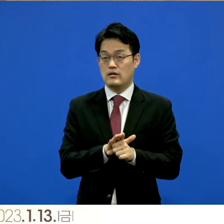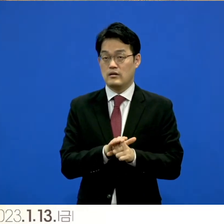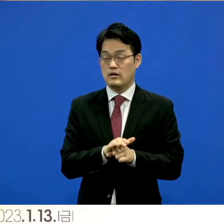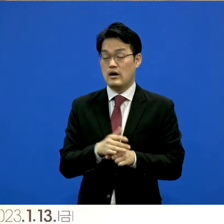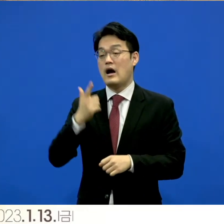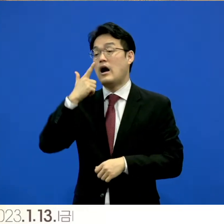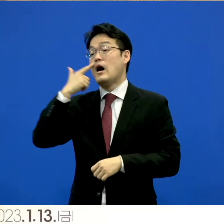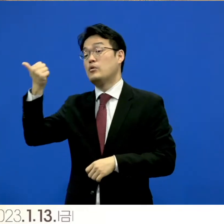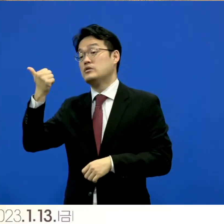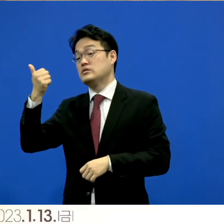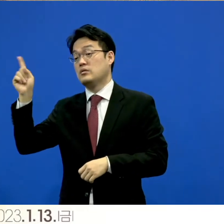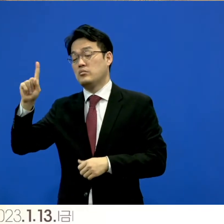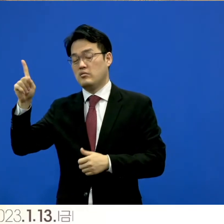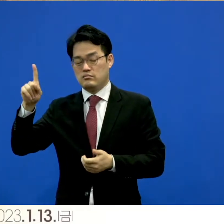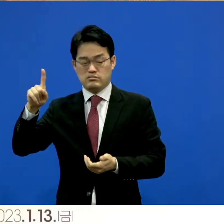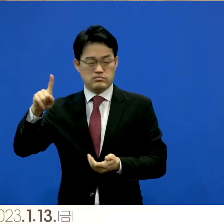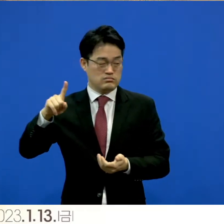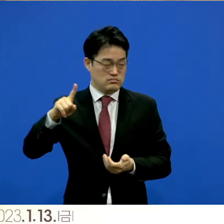그렇습니다. 낭비입니다.